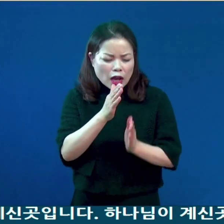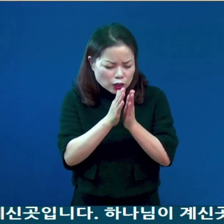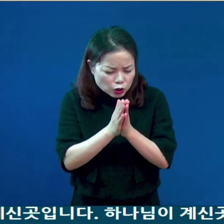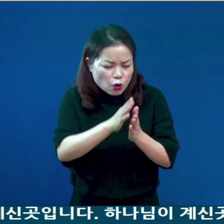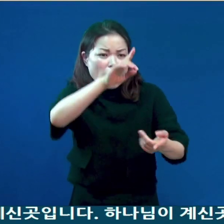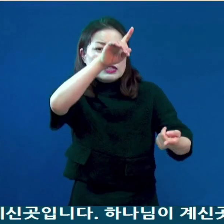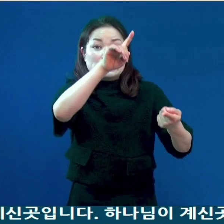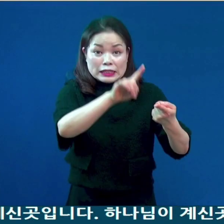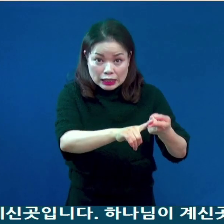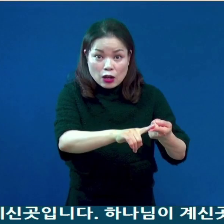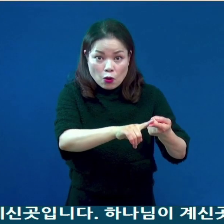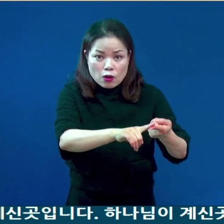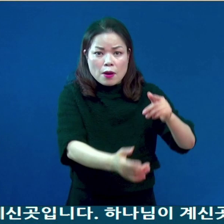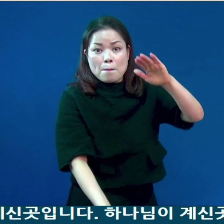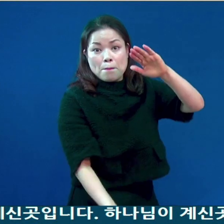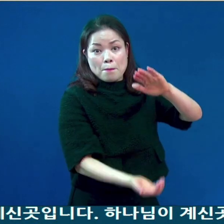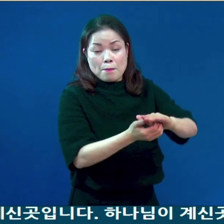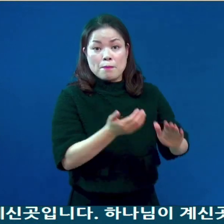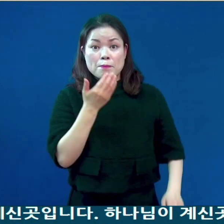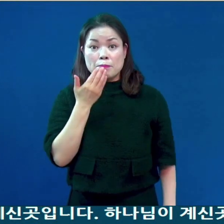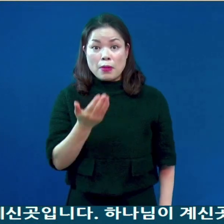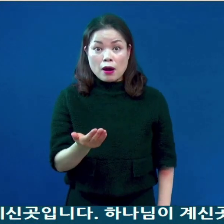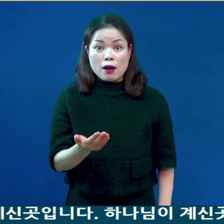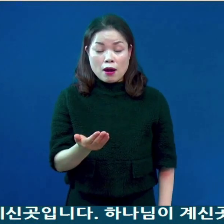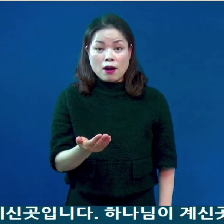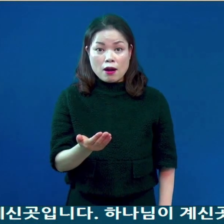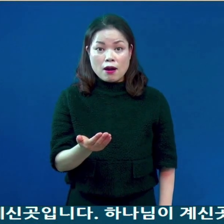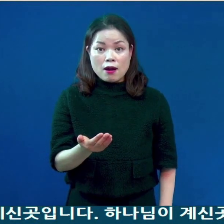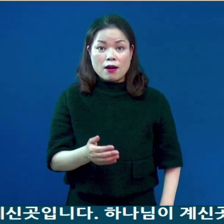구하는 그대로 이루어지리라 말씀하시는 겁니다.